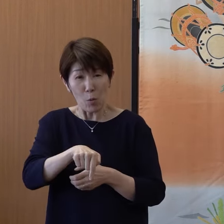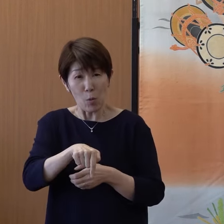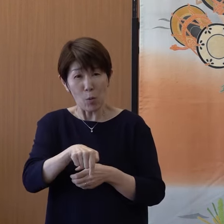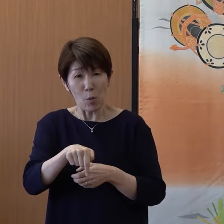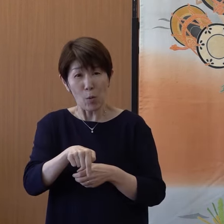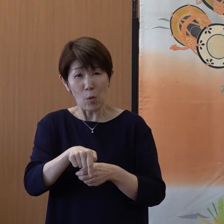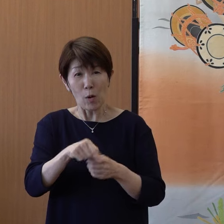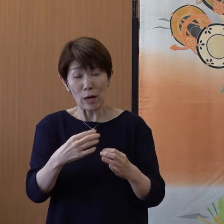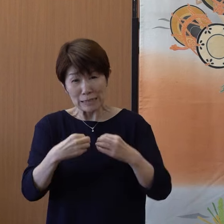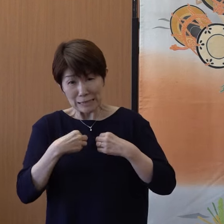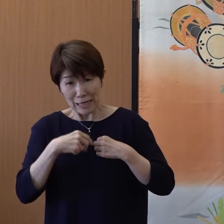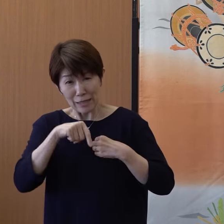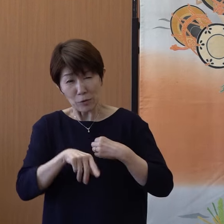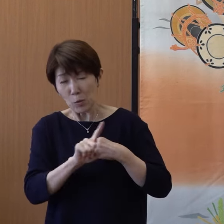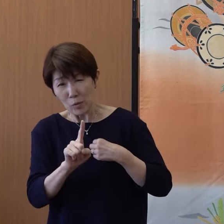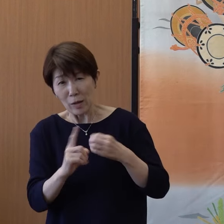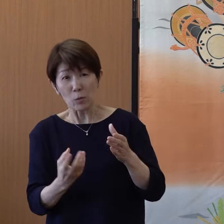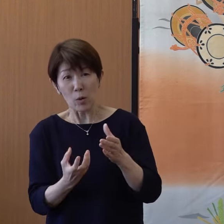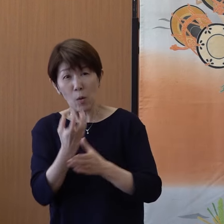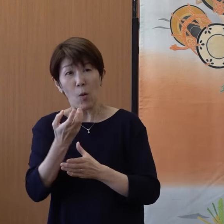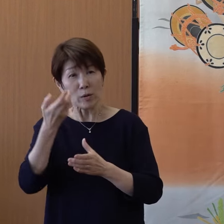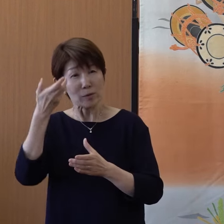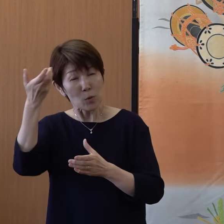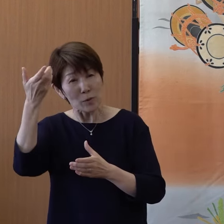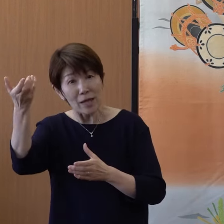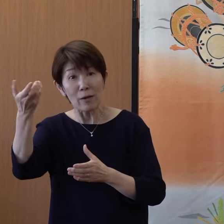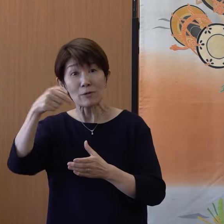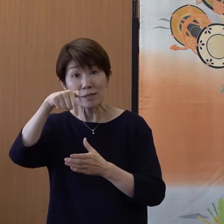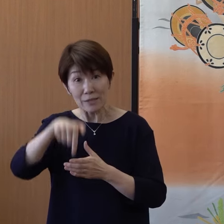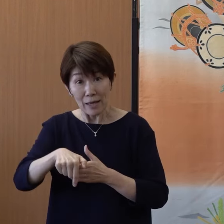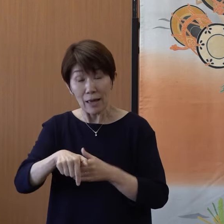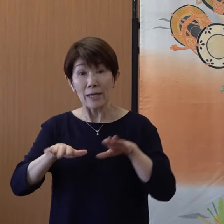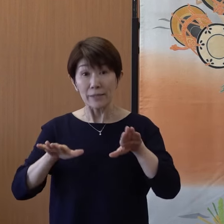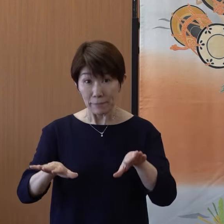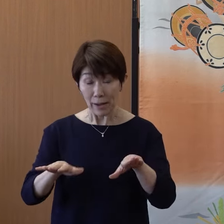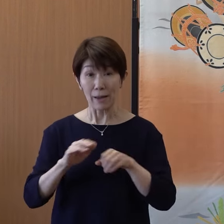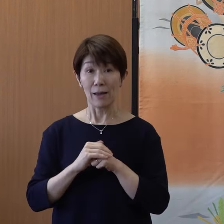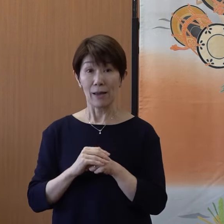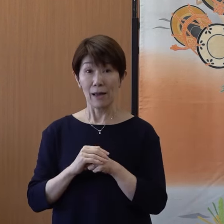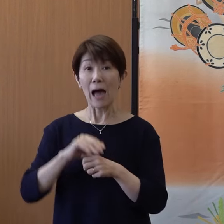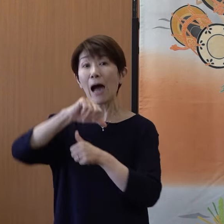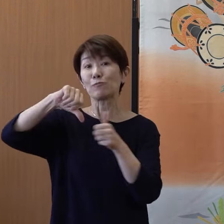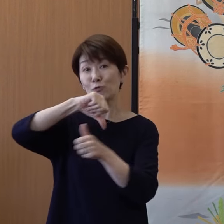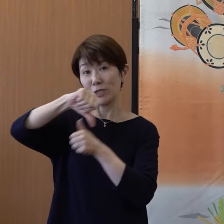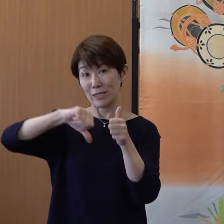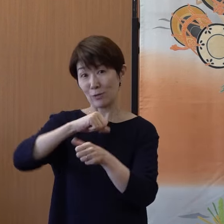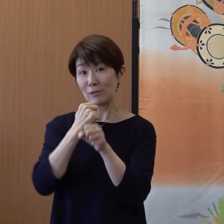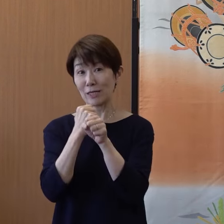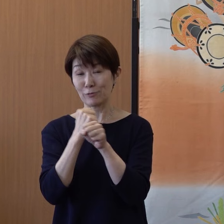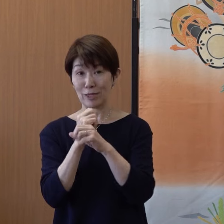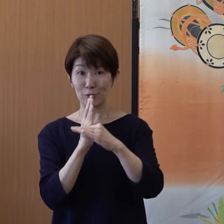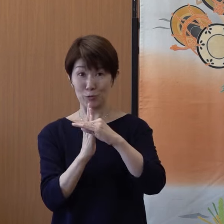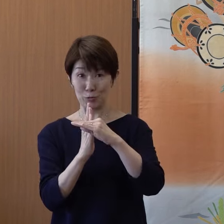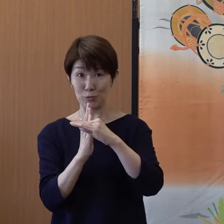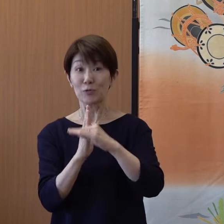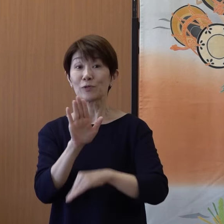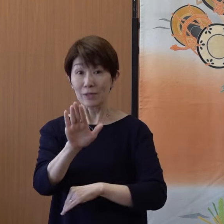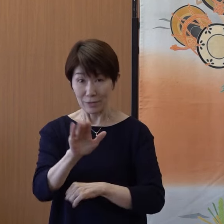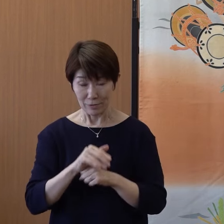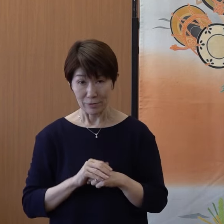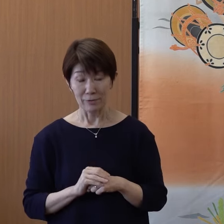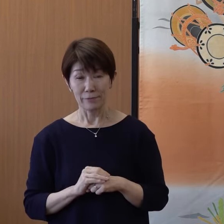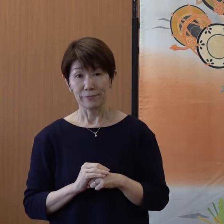を想定した中で、現在アプリを作成しているところであります。